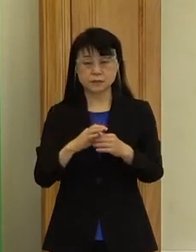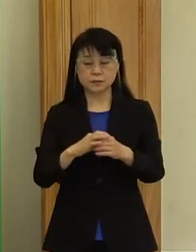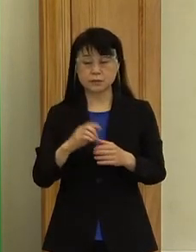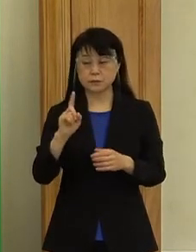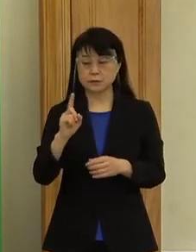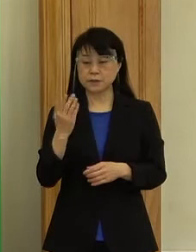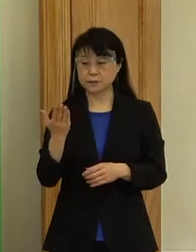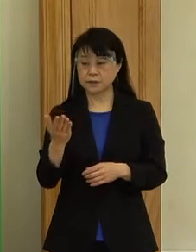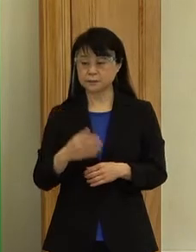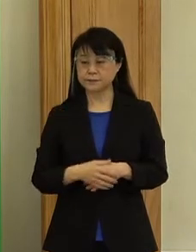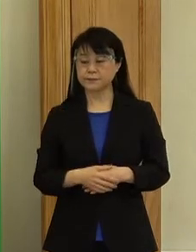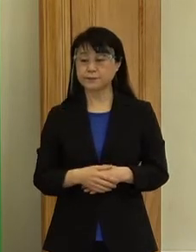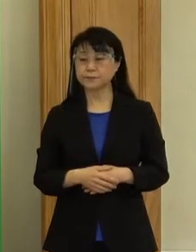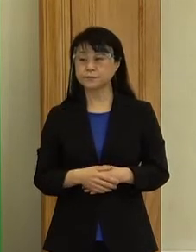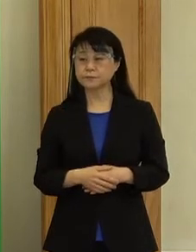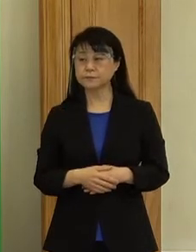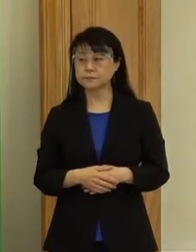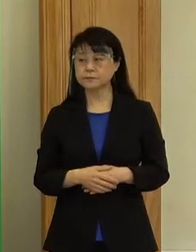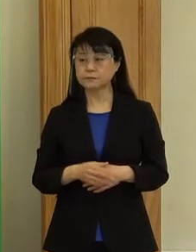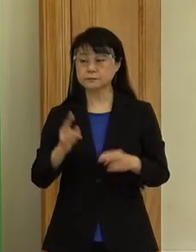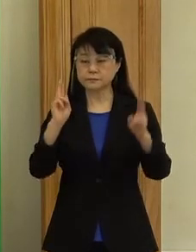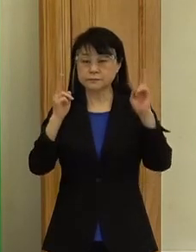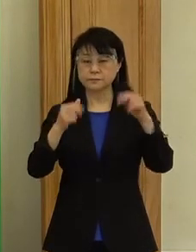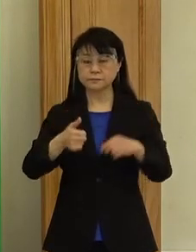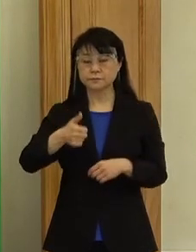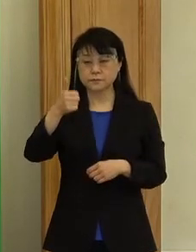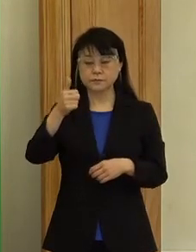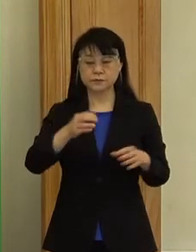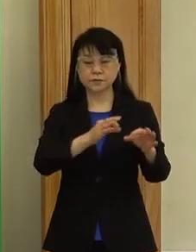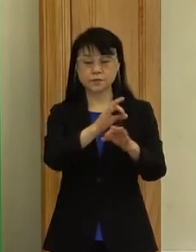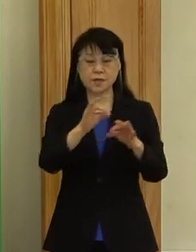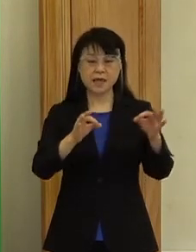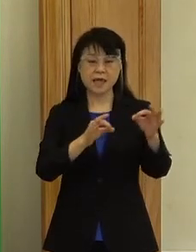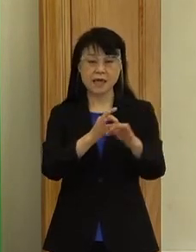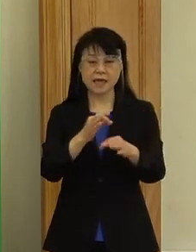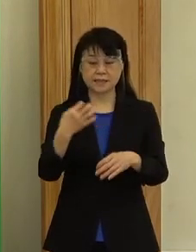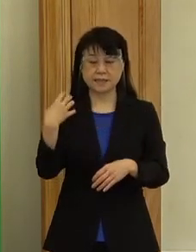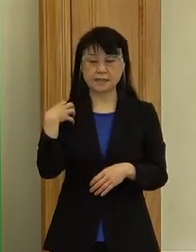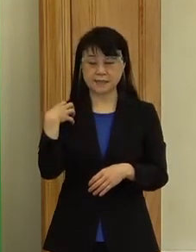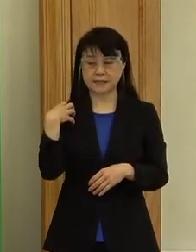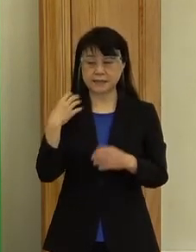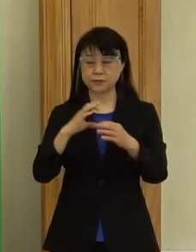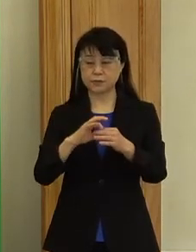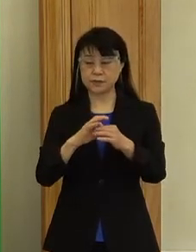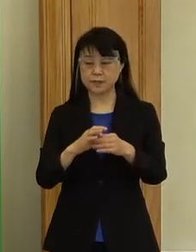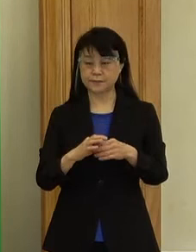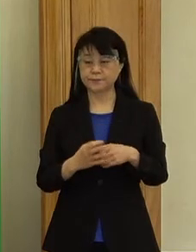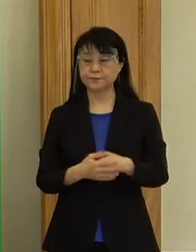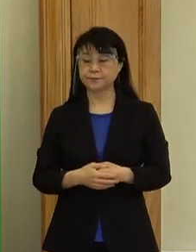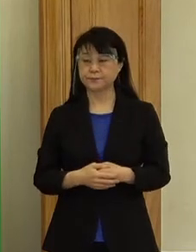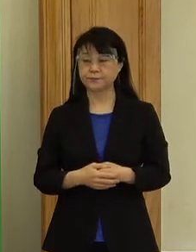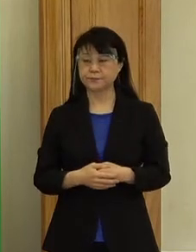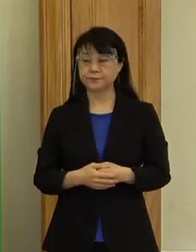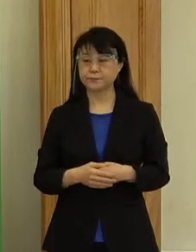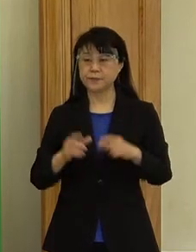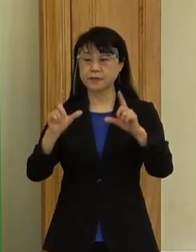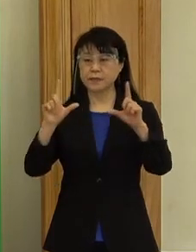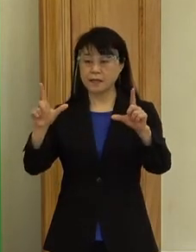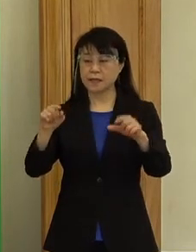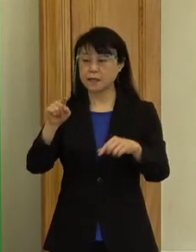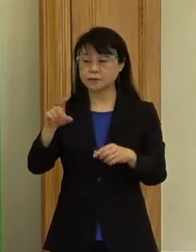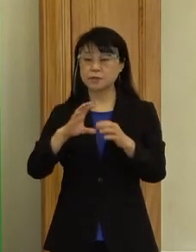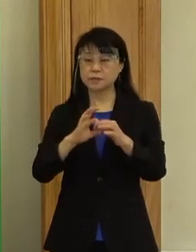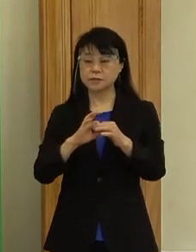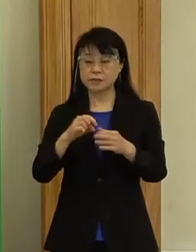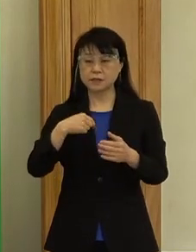っしゃいますか。社長の経営責任、今回の件について。 それについては今私の立場